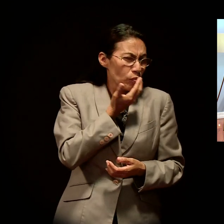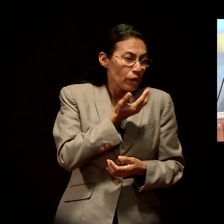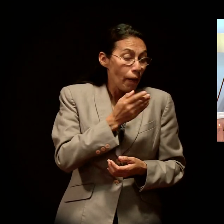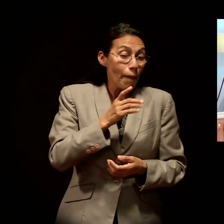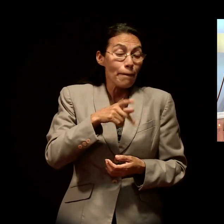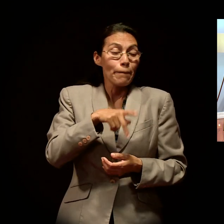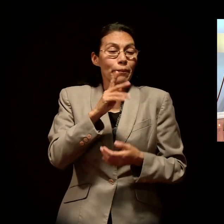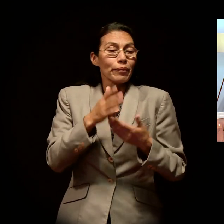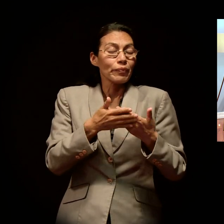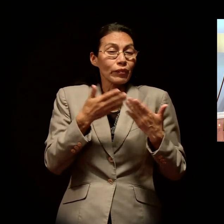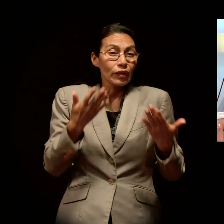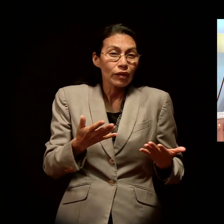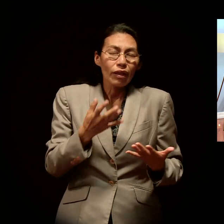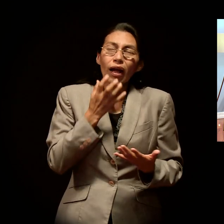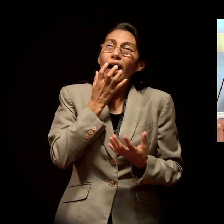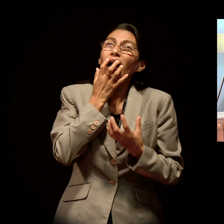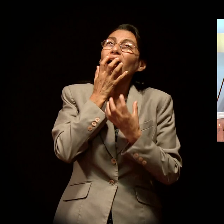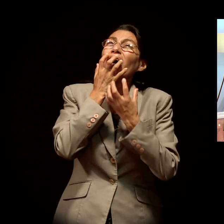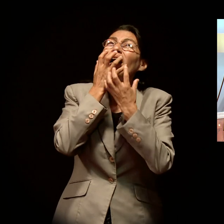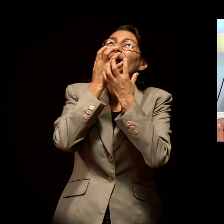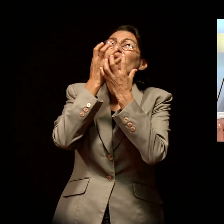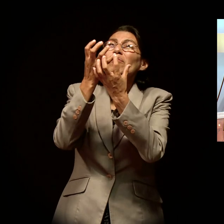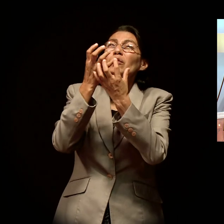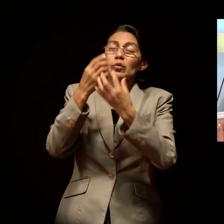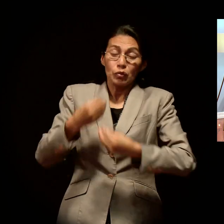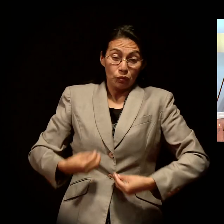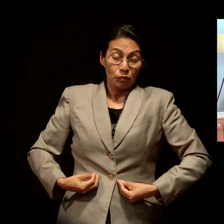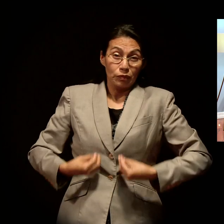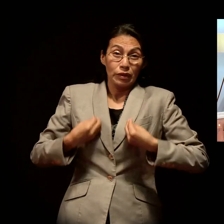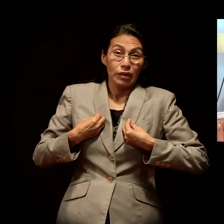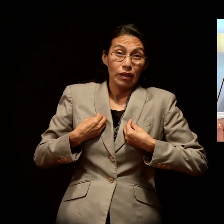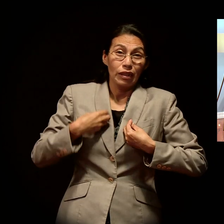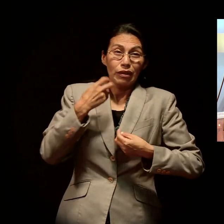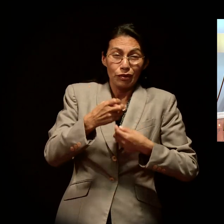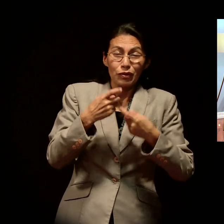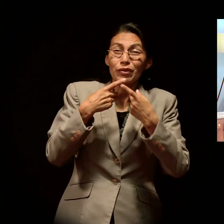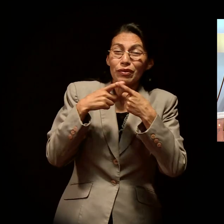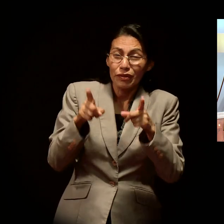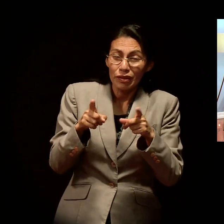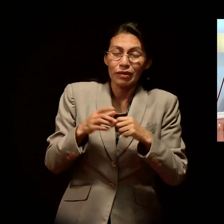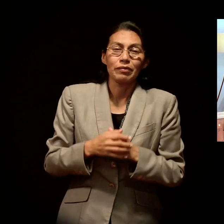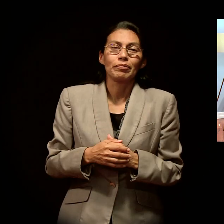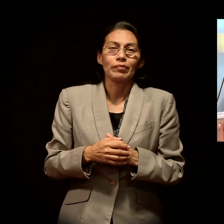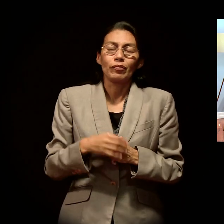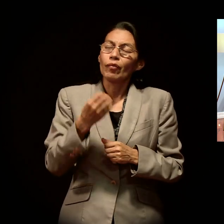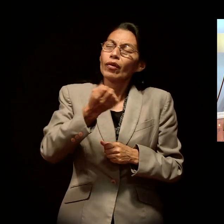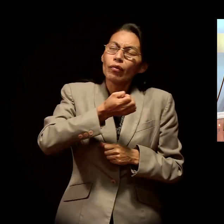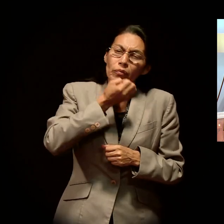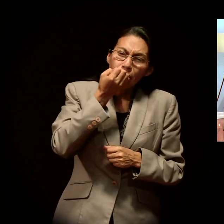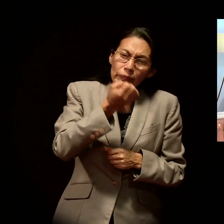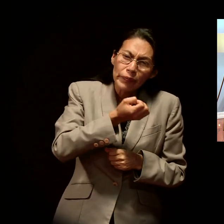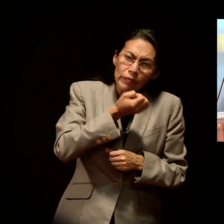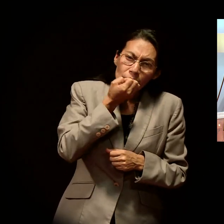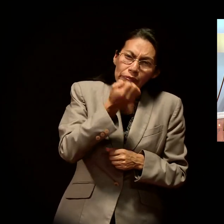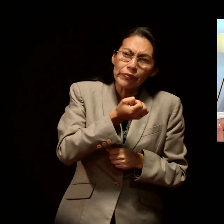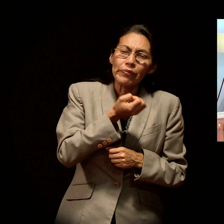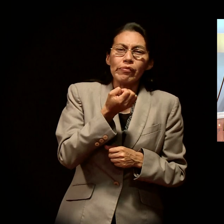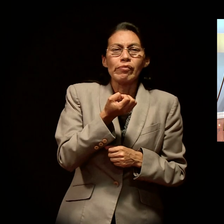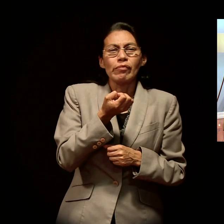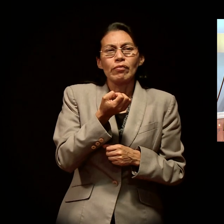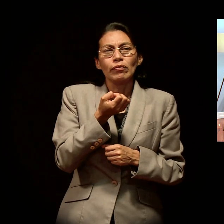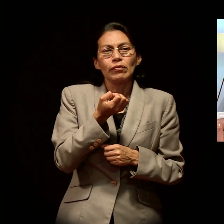clamó con todo su corazón porque su vida estaba en peligro hay una diferencia entre